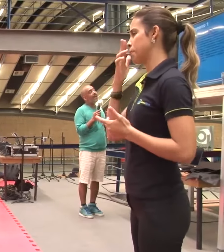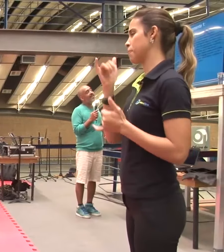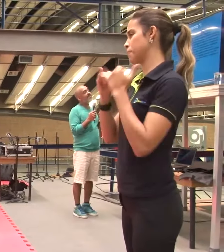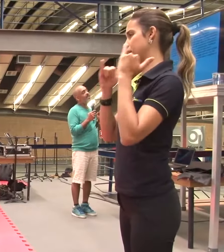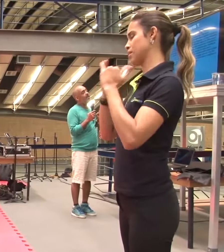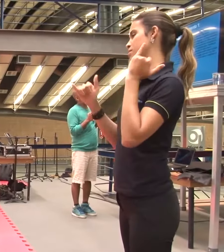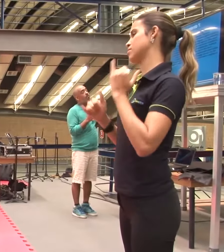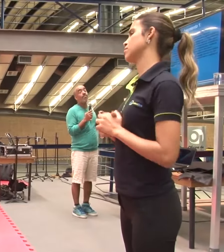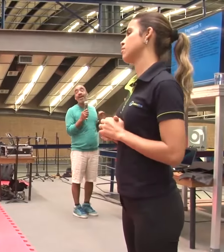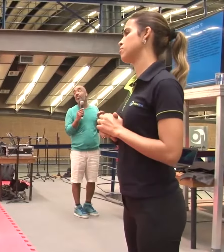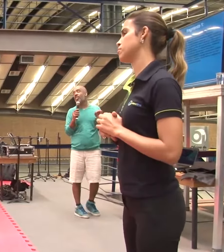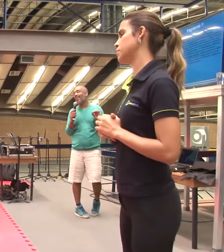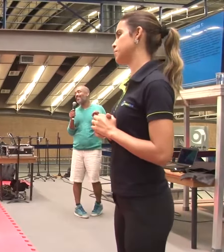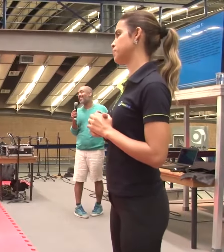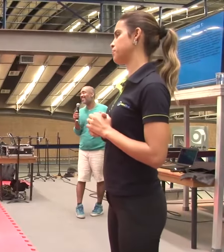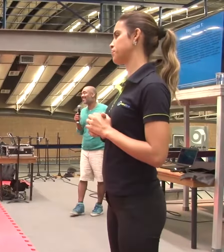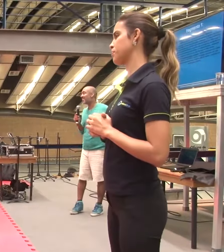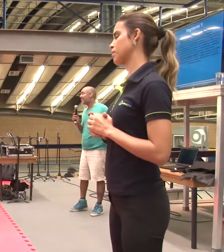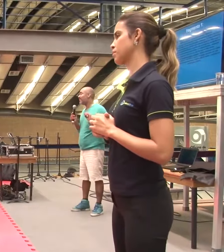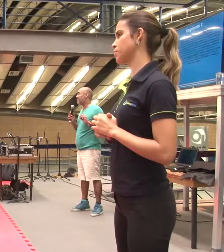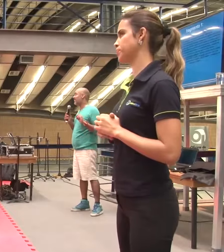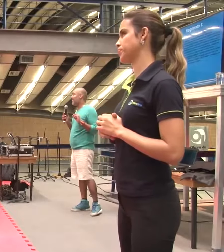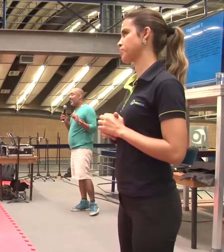que apareciam como manchas